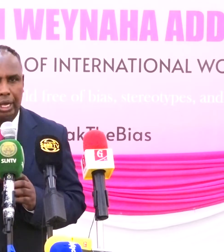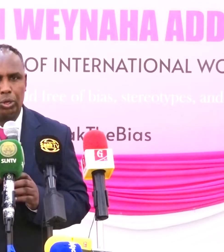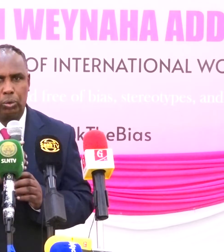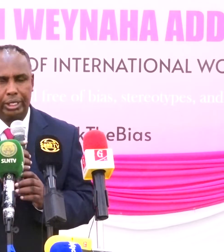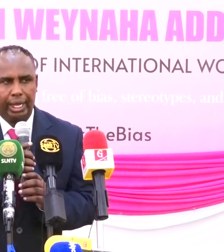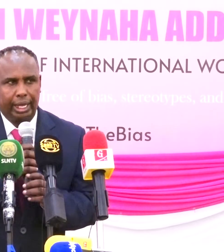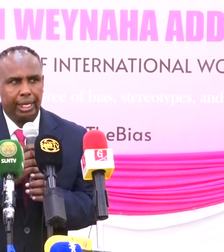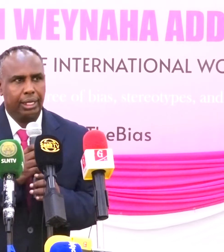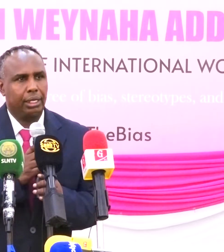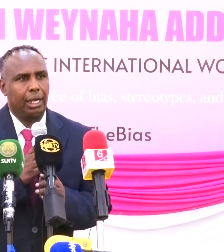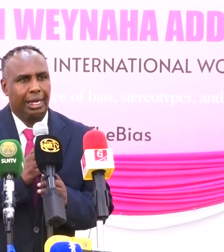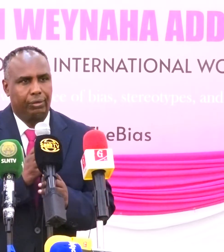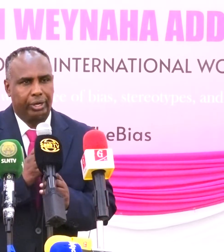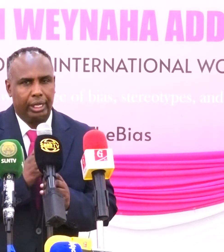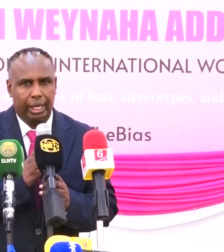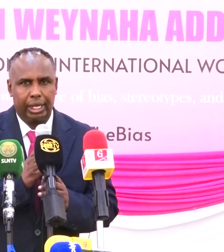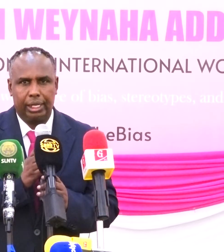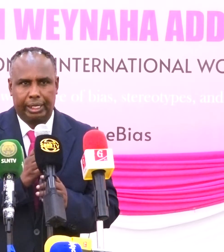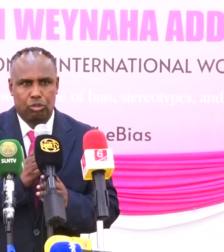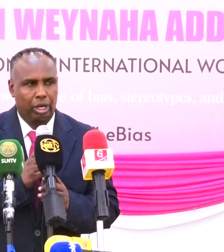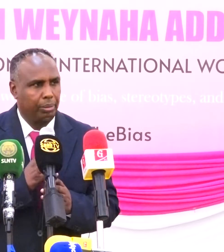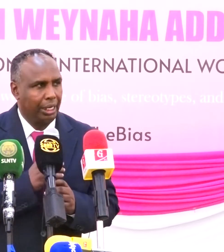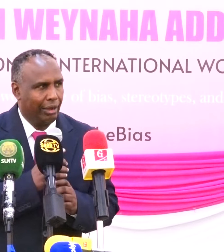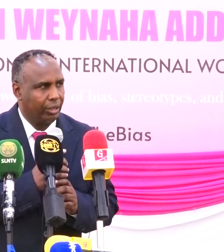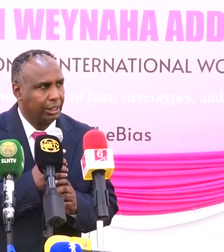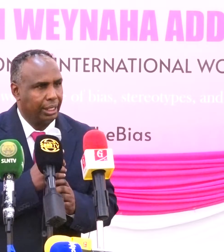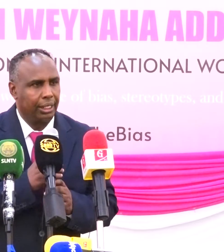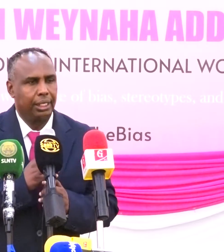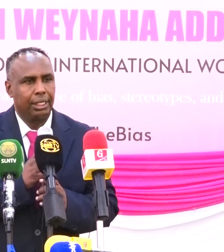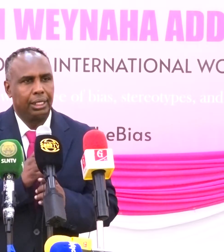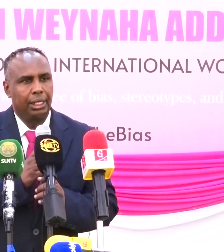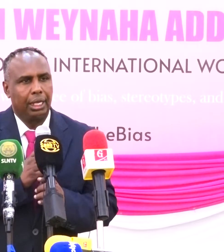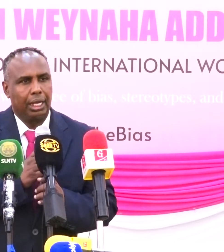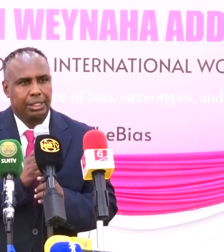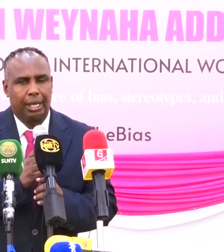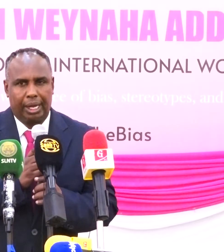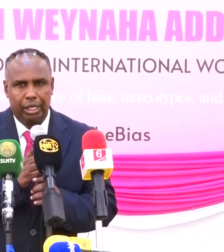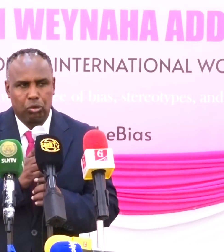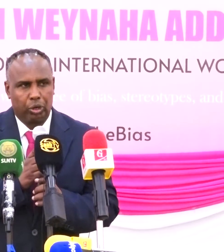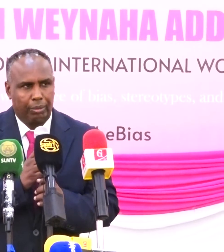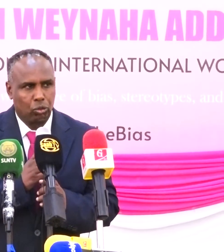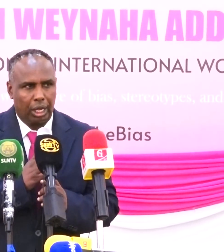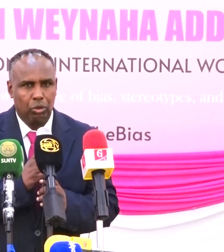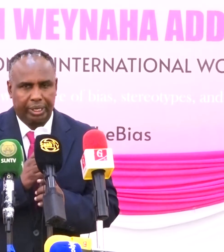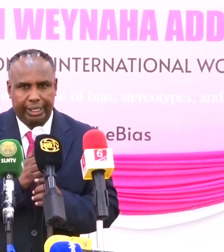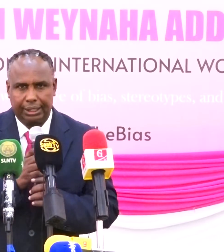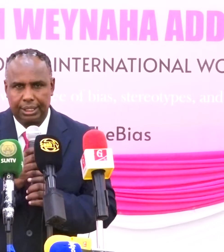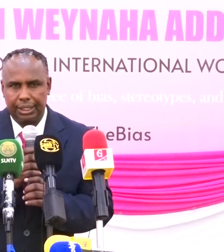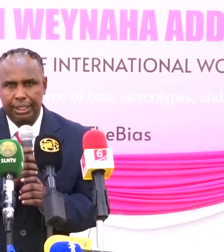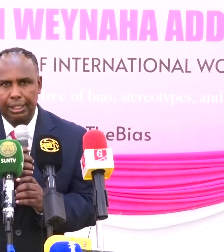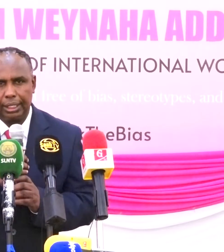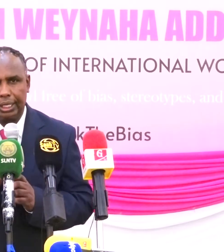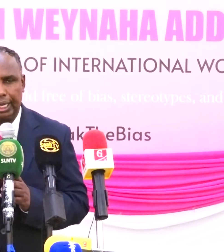دمان هوي وينها هل كان فديا كسوق غيب جل حفلة السلام عليكم ورحمة الله